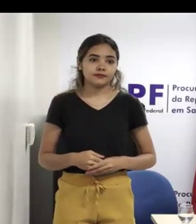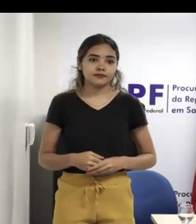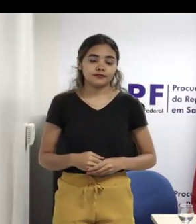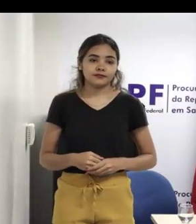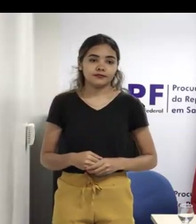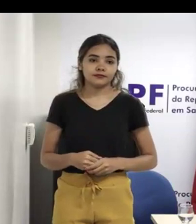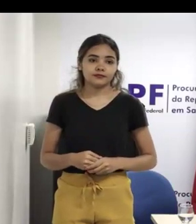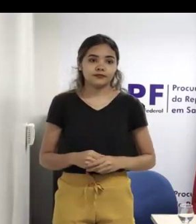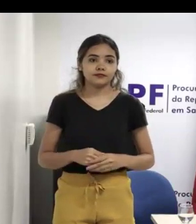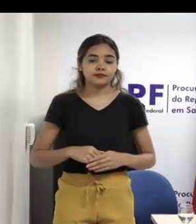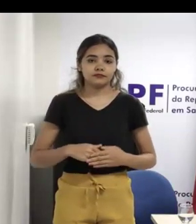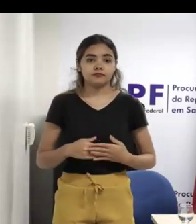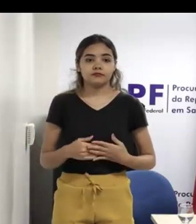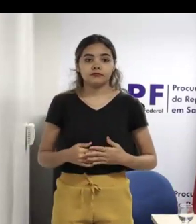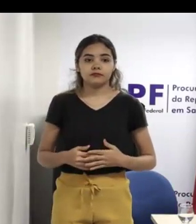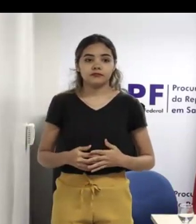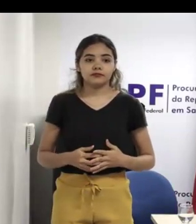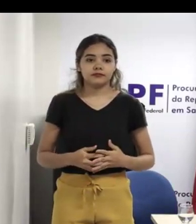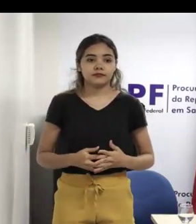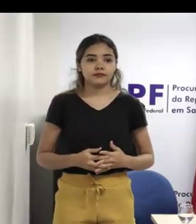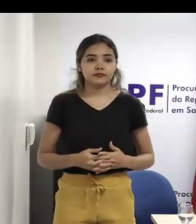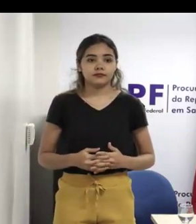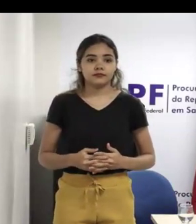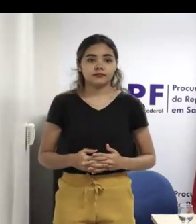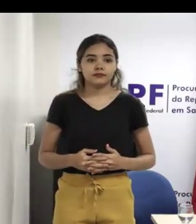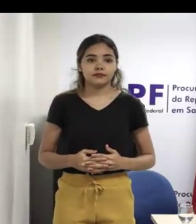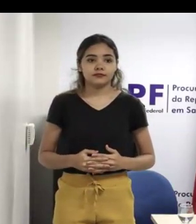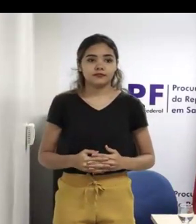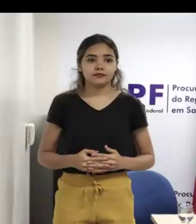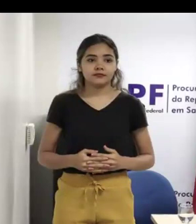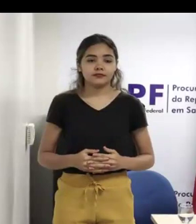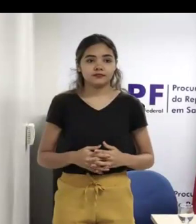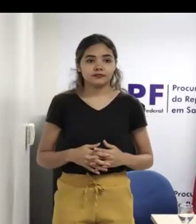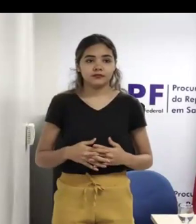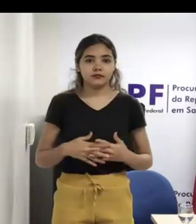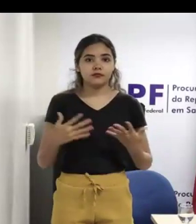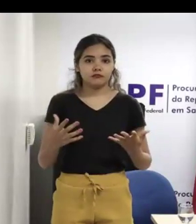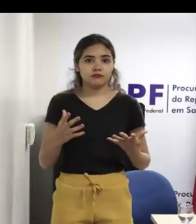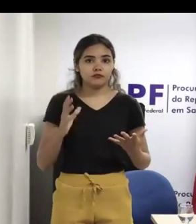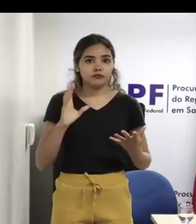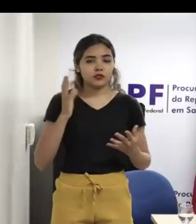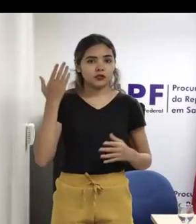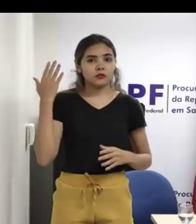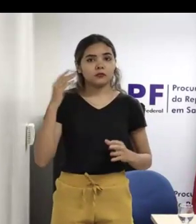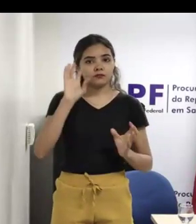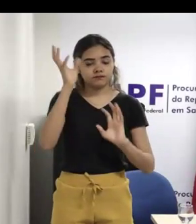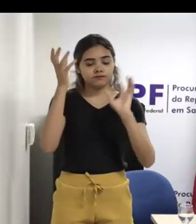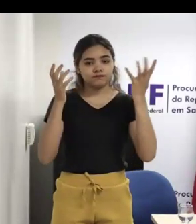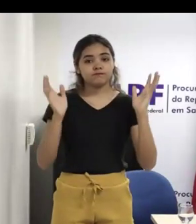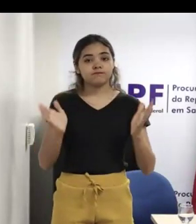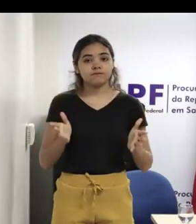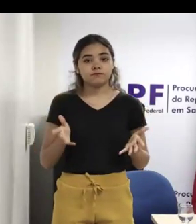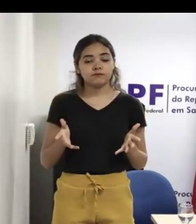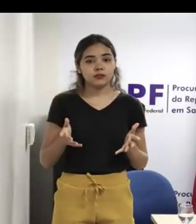né então eh e aí eu já me peguei atendendo em casos por exemplo de que a criança